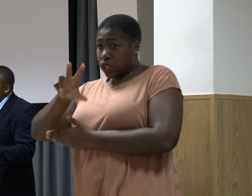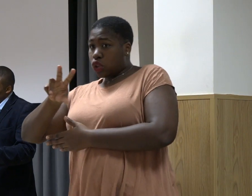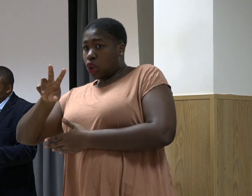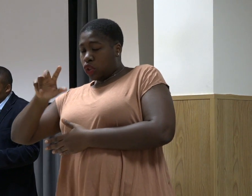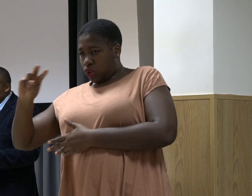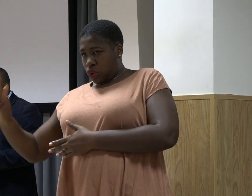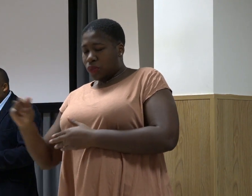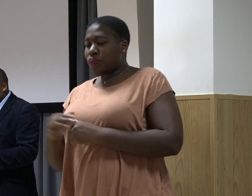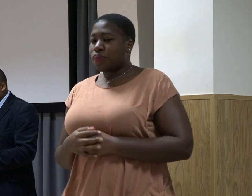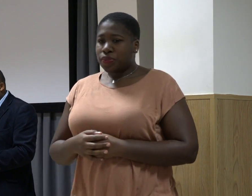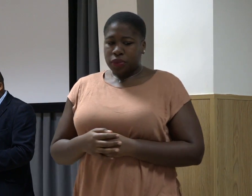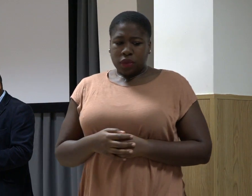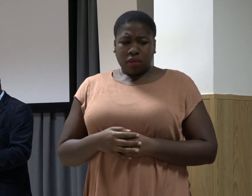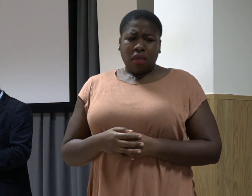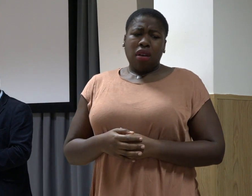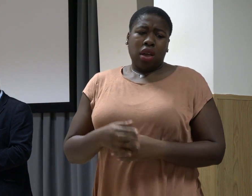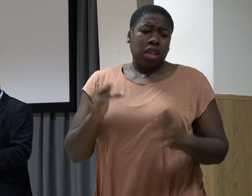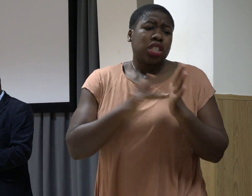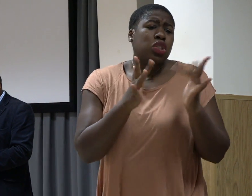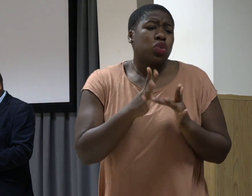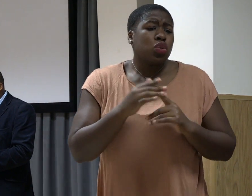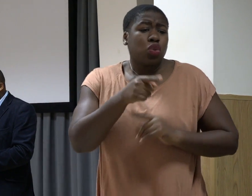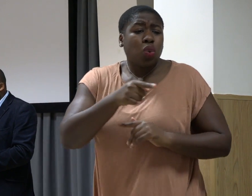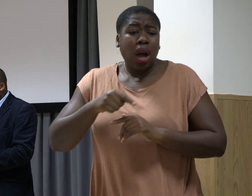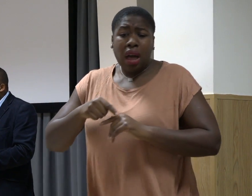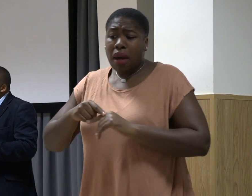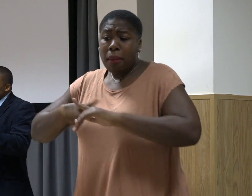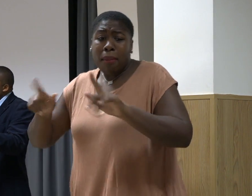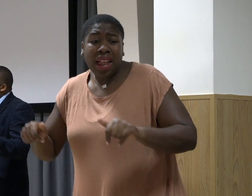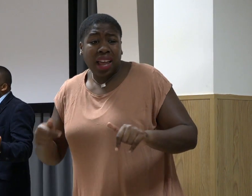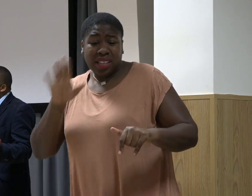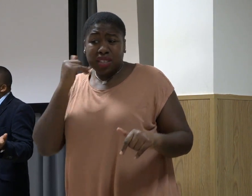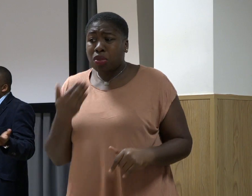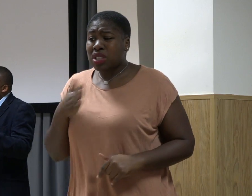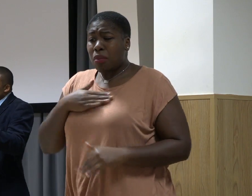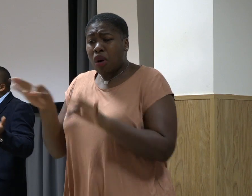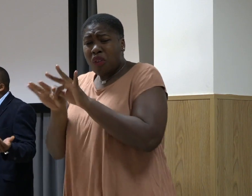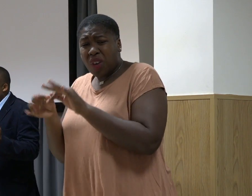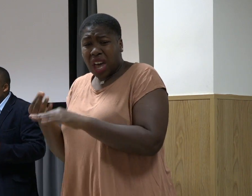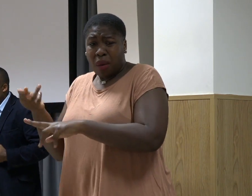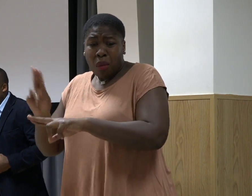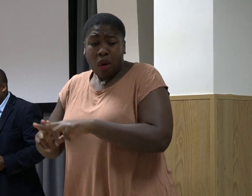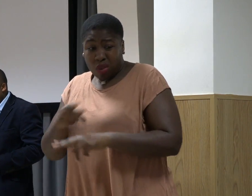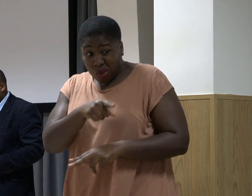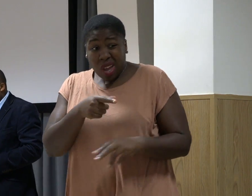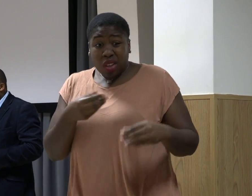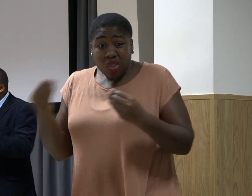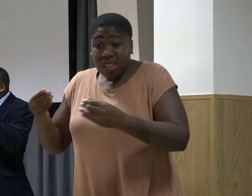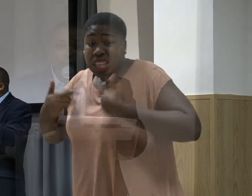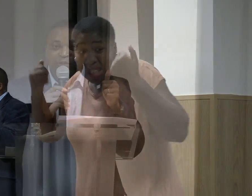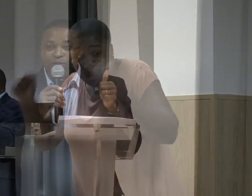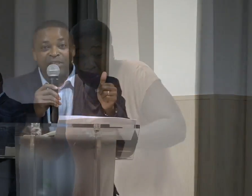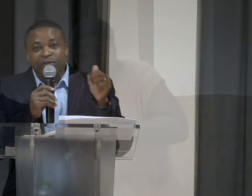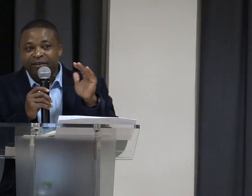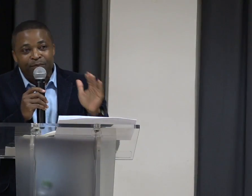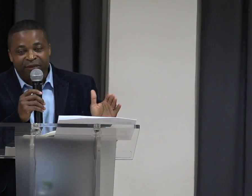là, notre frère ne serait pas mort. En fait, une guérison aurait suffi, tu aurais été là et tu aurais guéri. Ça, c'est la